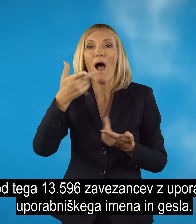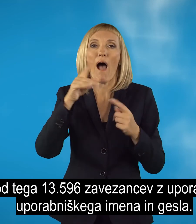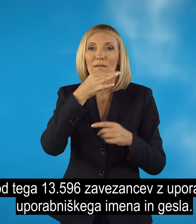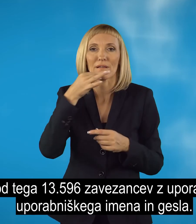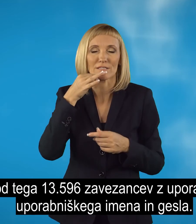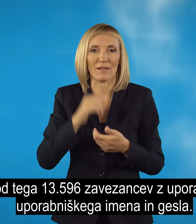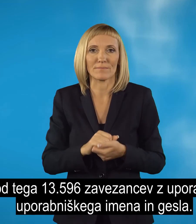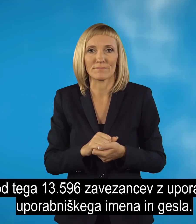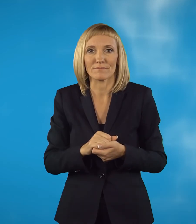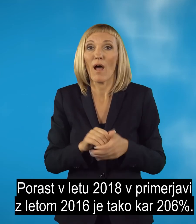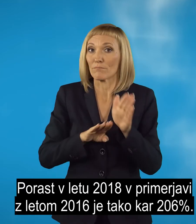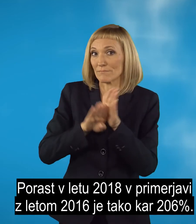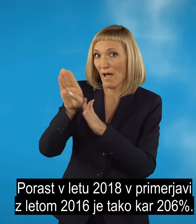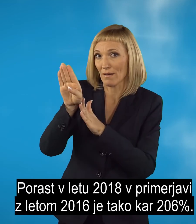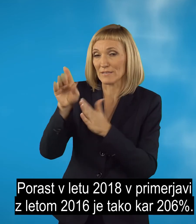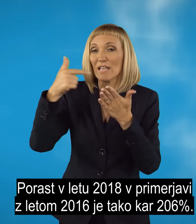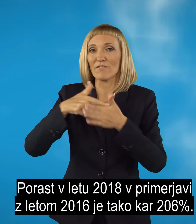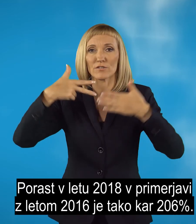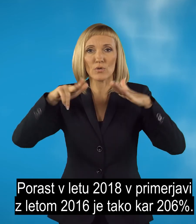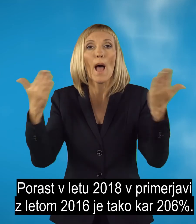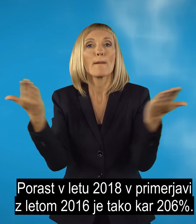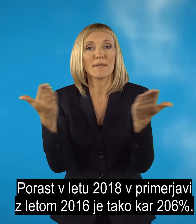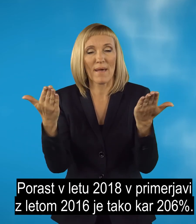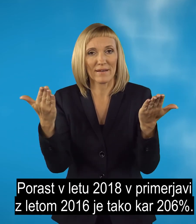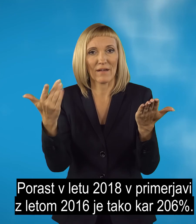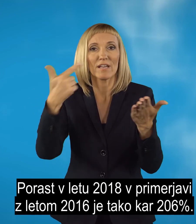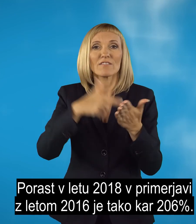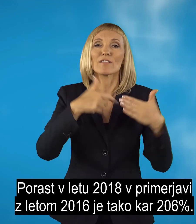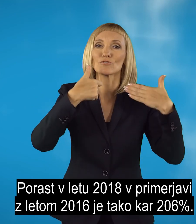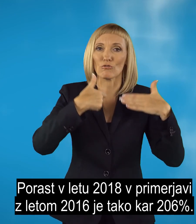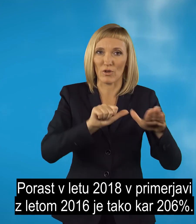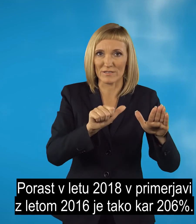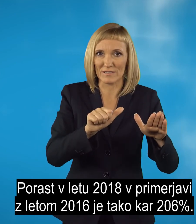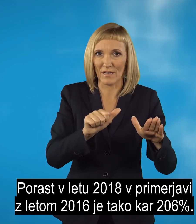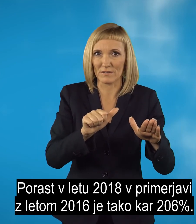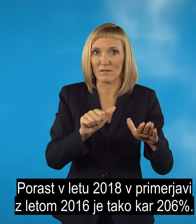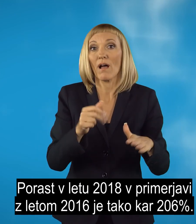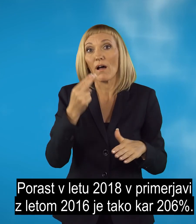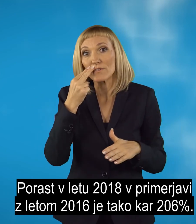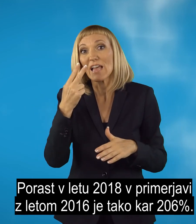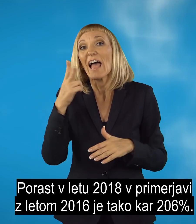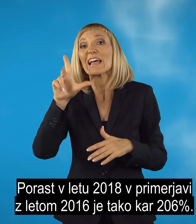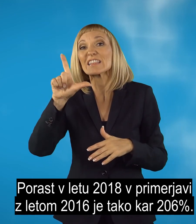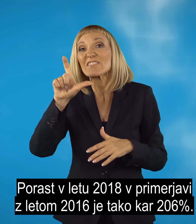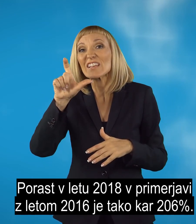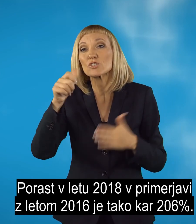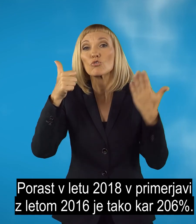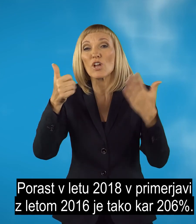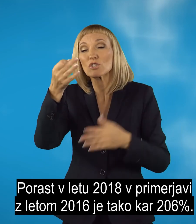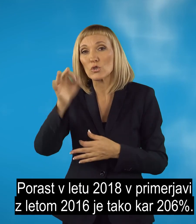Porast v letu 2018 v primerjavi z letom 2016 je tako kar 206 odstoten.